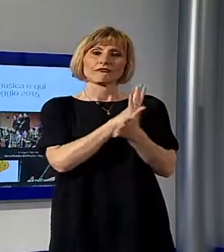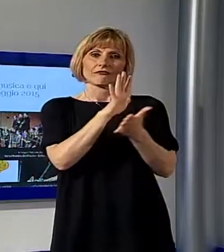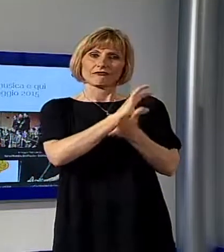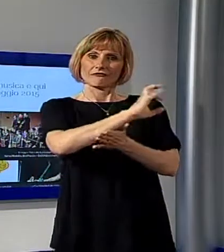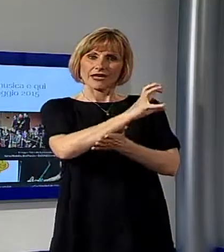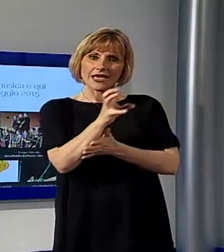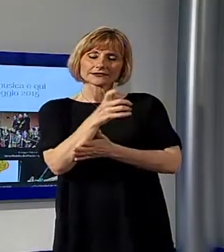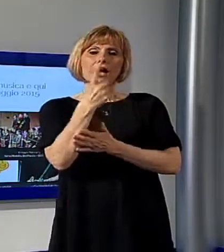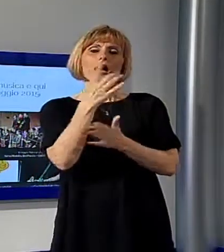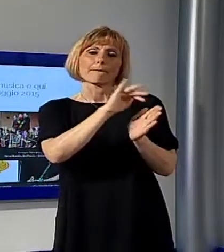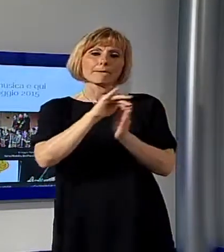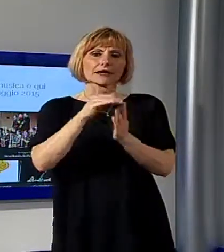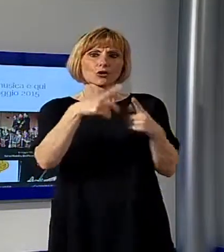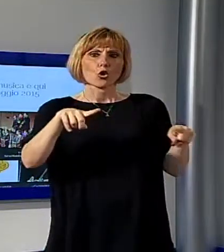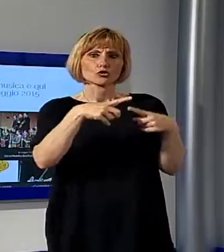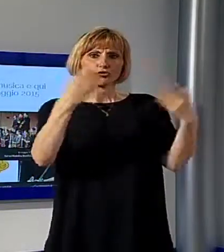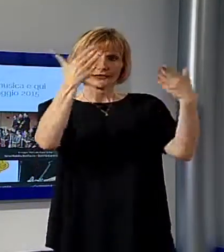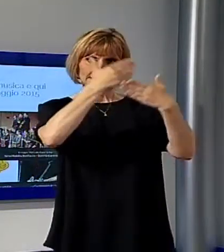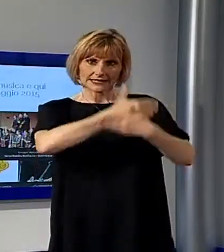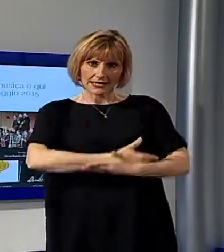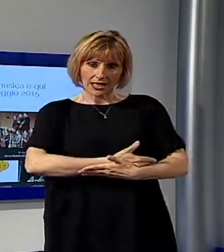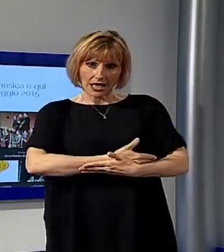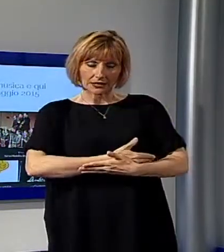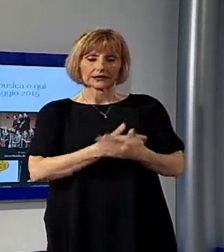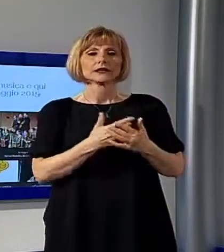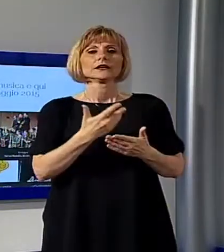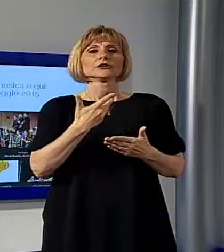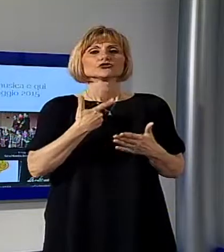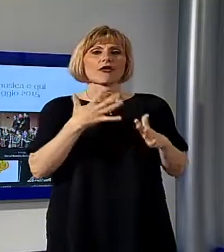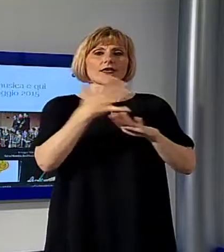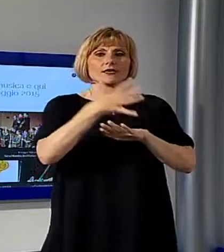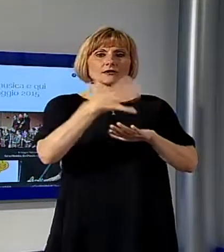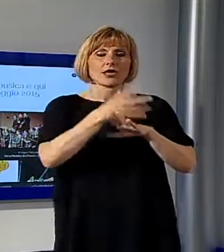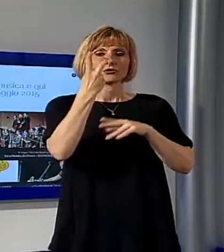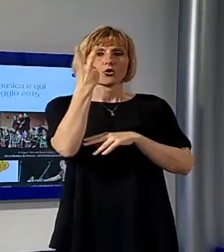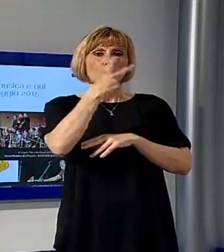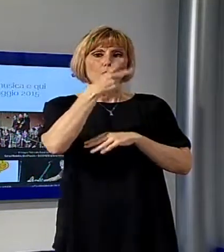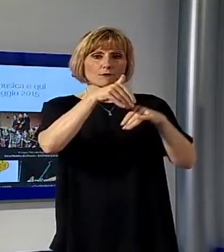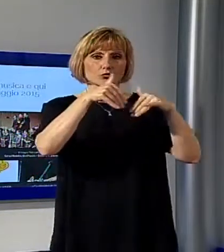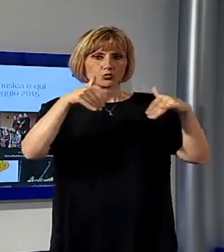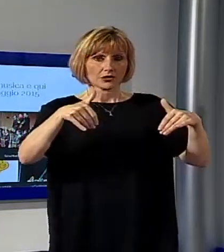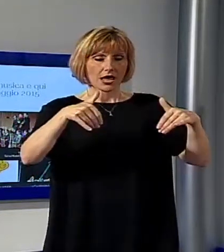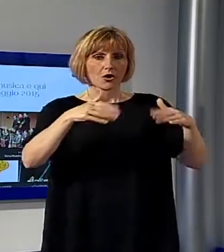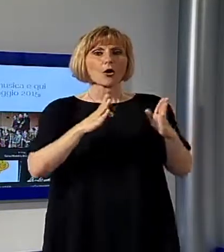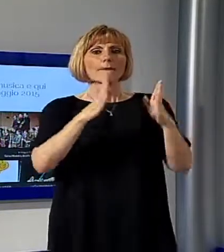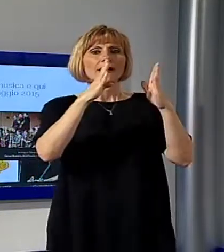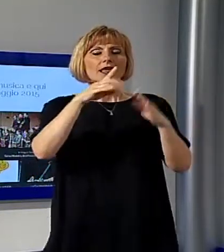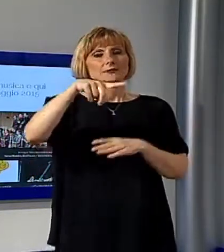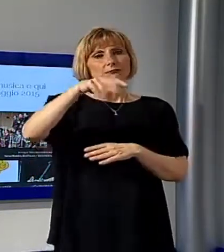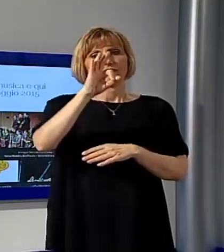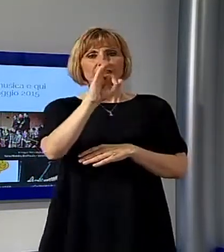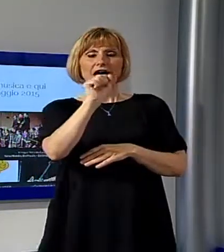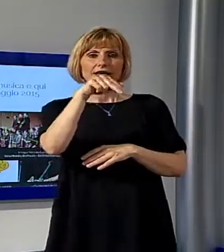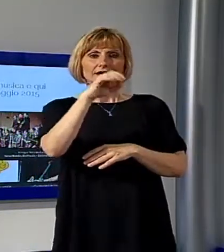eccezione dei concerti serali, sì, e l'ingresso al Lucca Museum e a Palazzo Fanner,